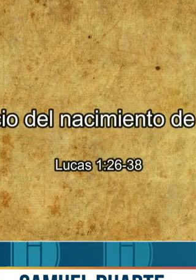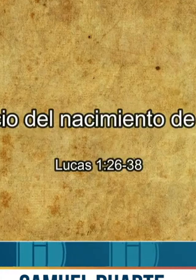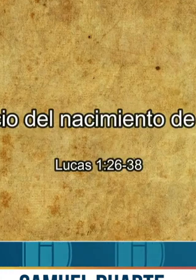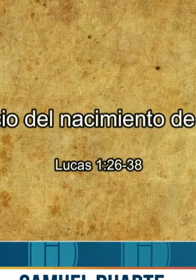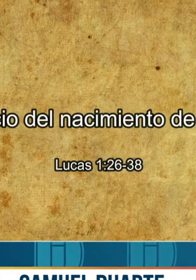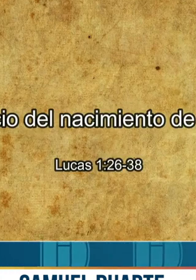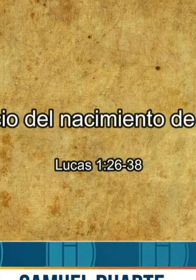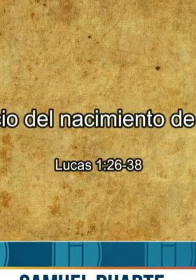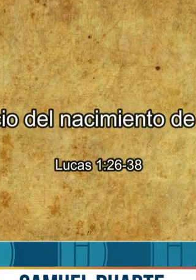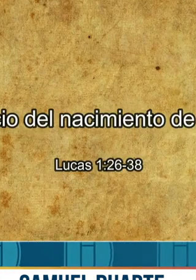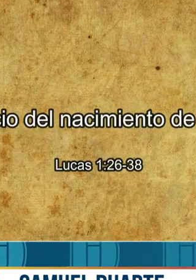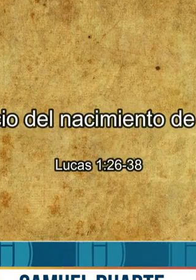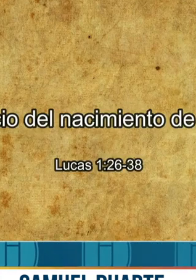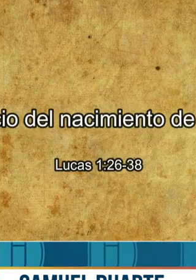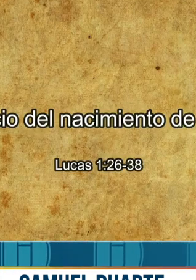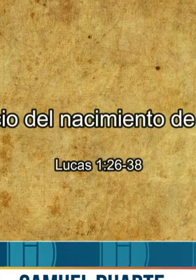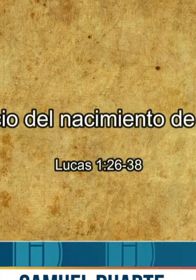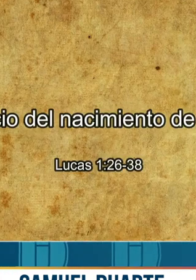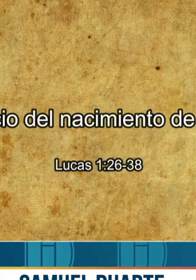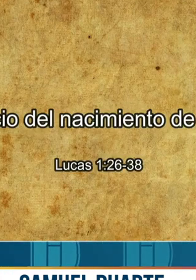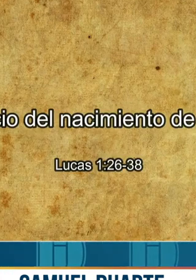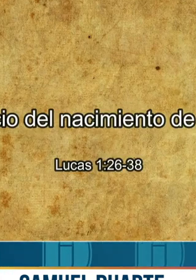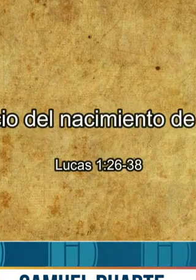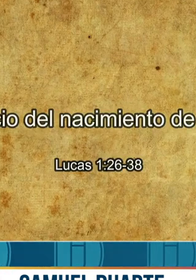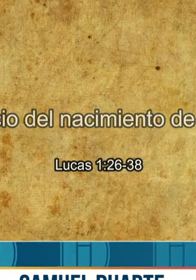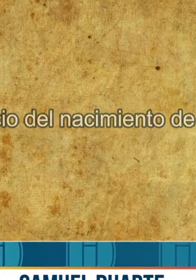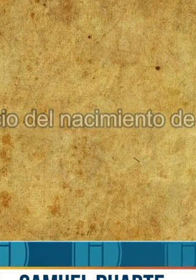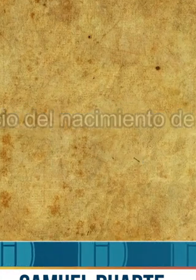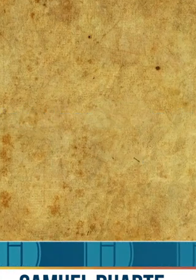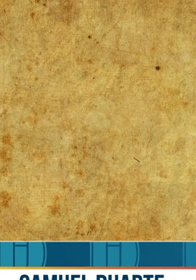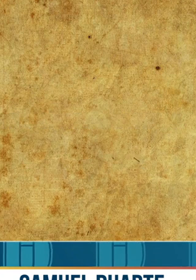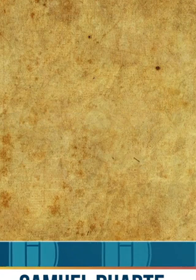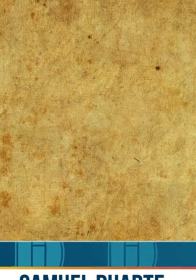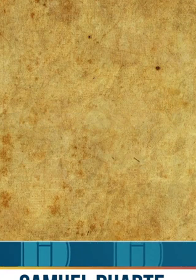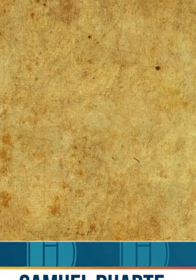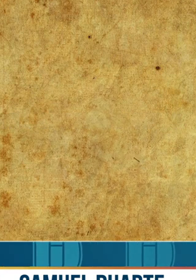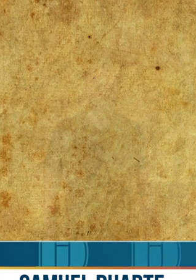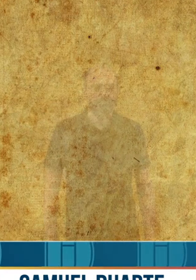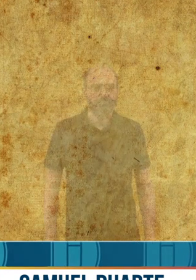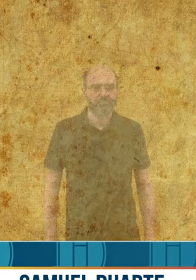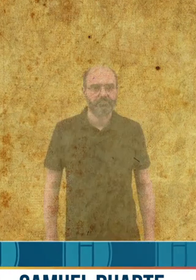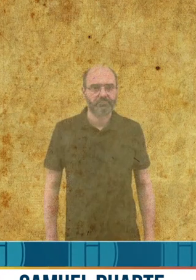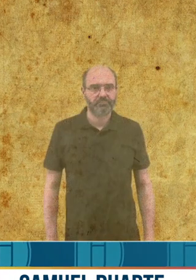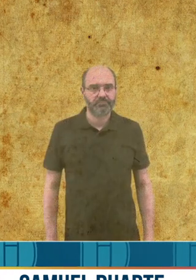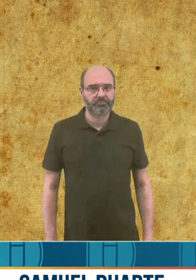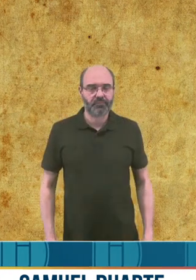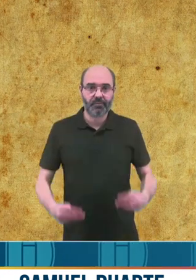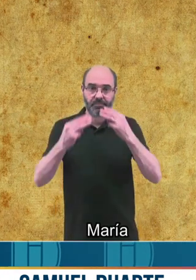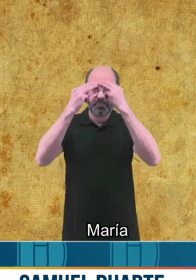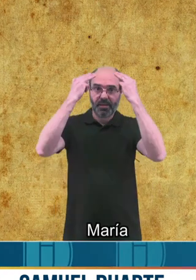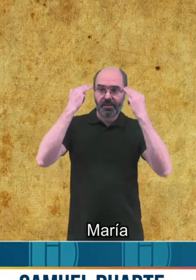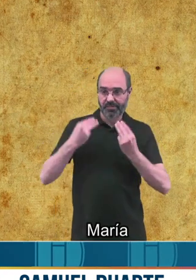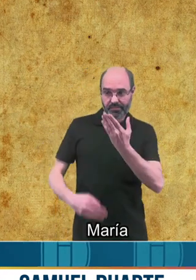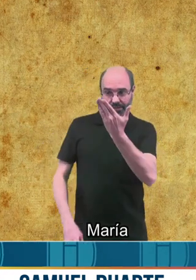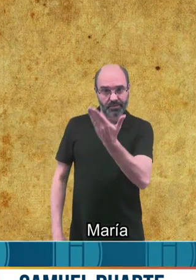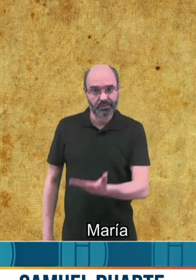que tiene es el más leído el más vendido en el mundo y bueno la sociedad bíblica se enfoca mucho en la traducción de la viabilidad de hacer